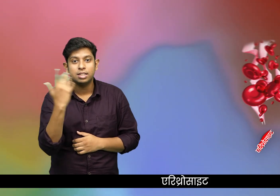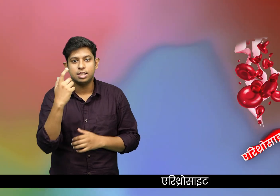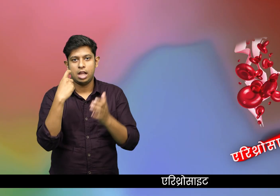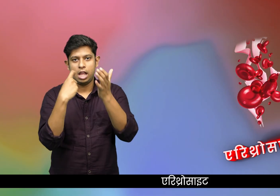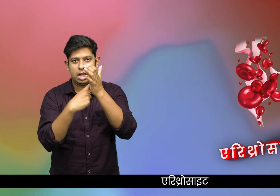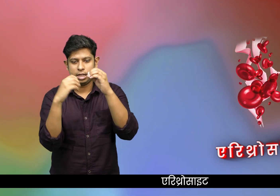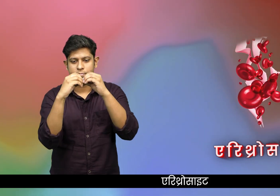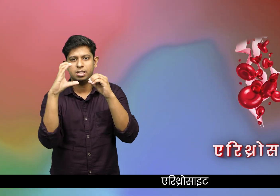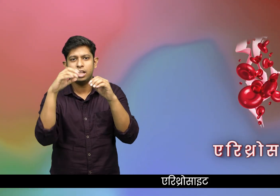एरिथ्रोसाइट,